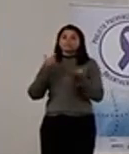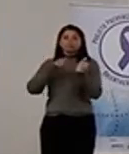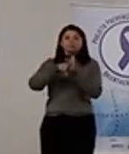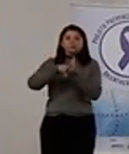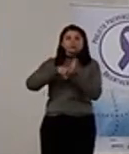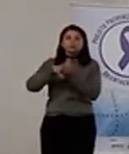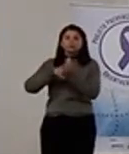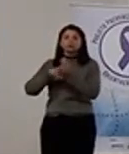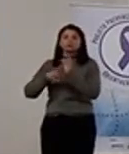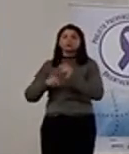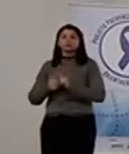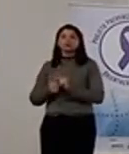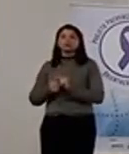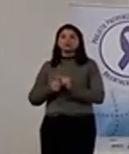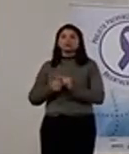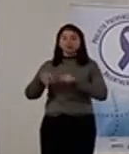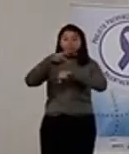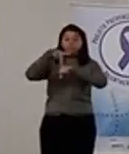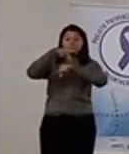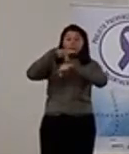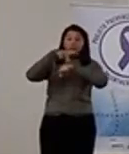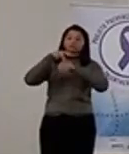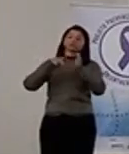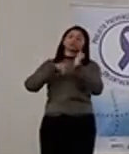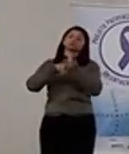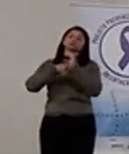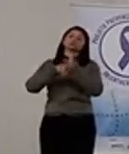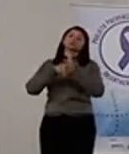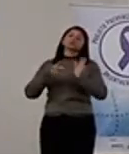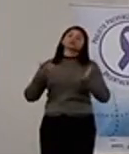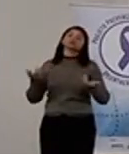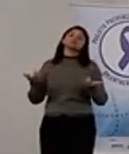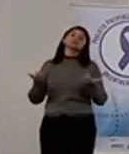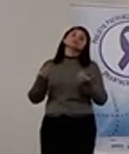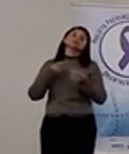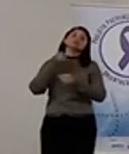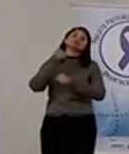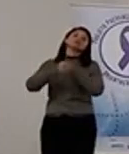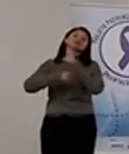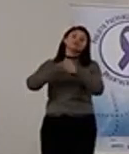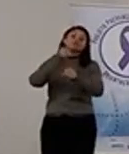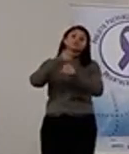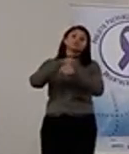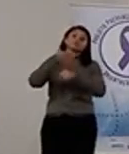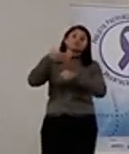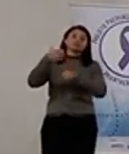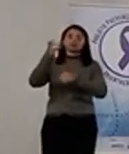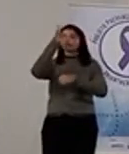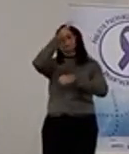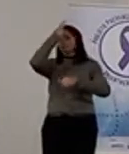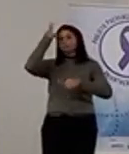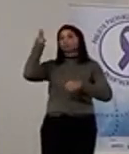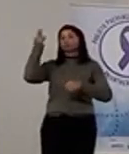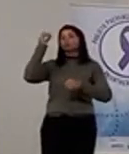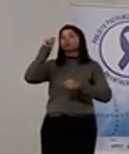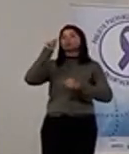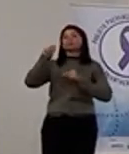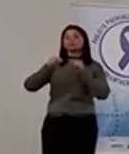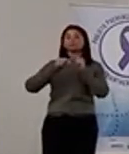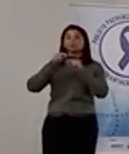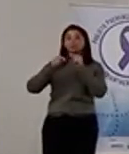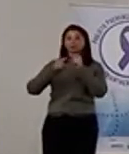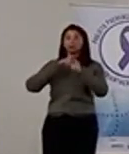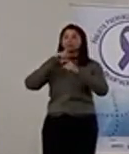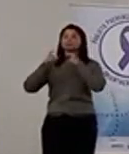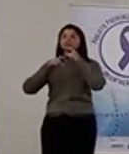Então, a pesquisa no país, nos últimos anos, infelizmente, não teve muito sorte. Mas, então, se tem essa dúvida, você